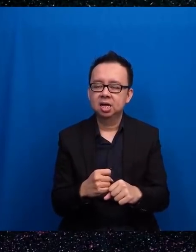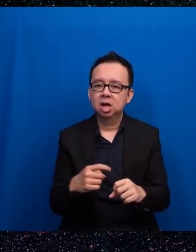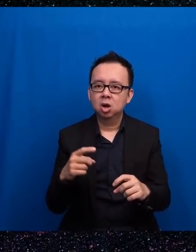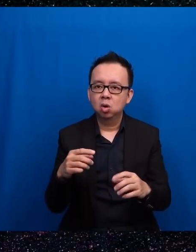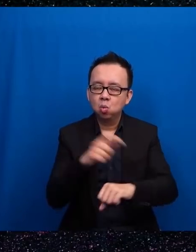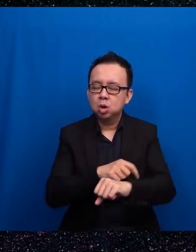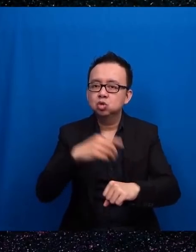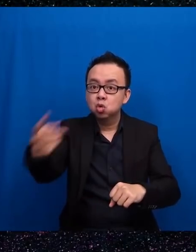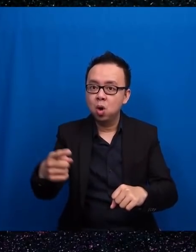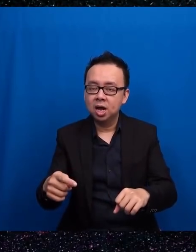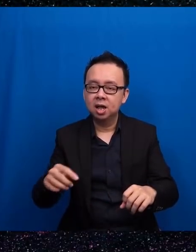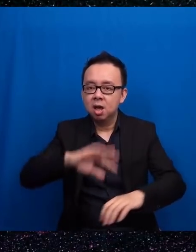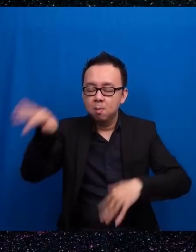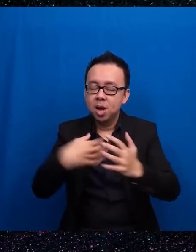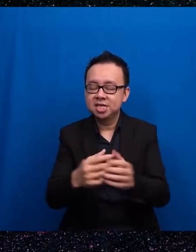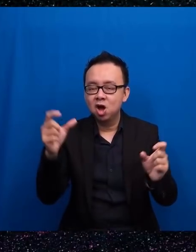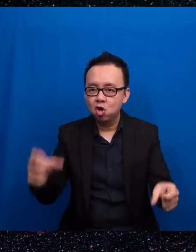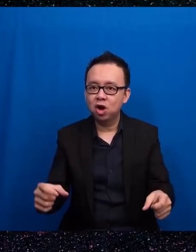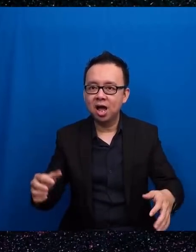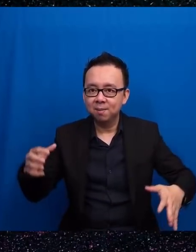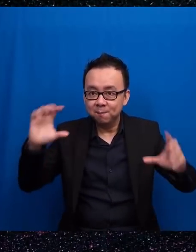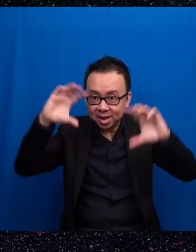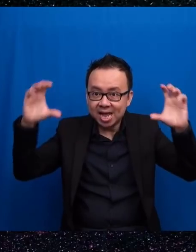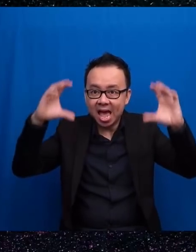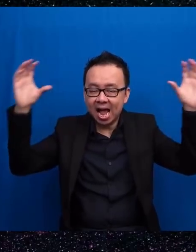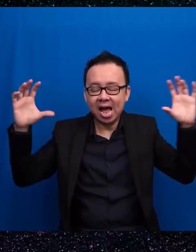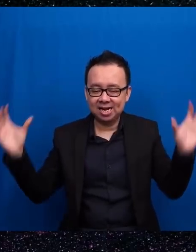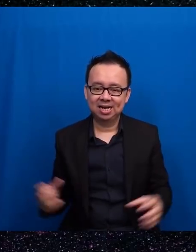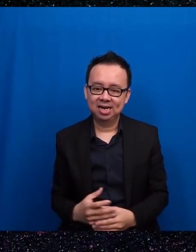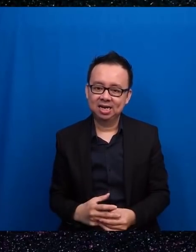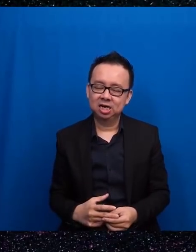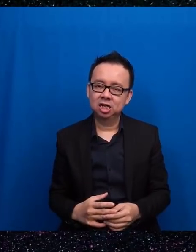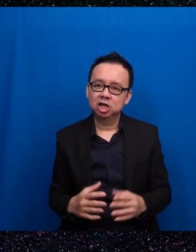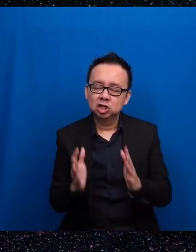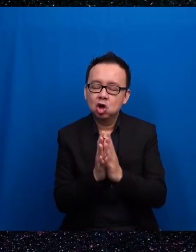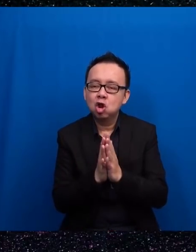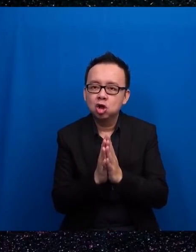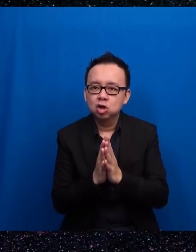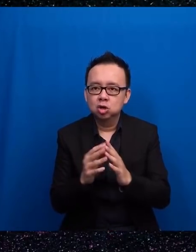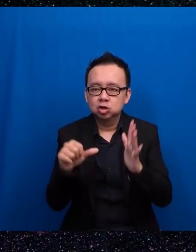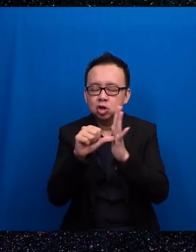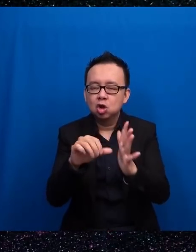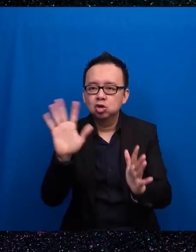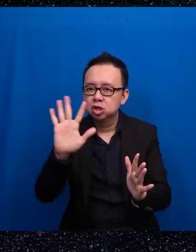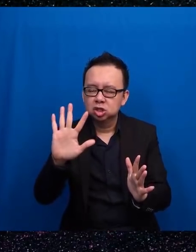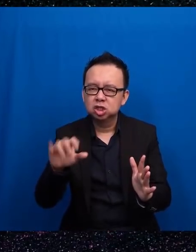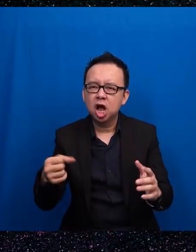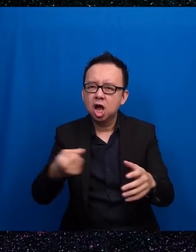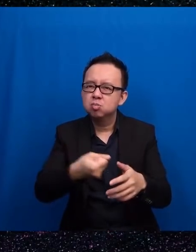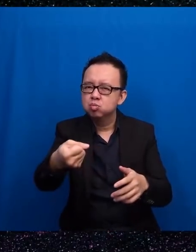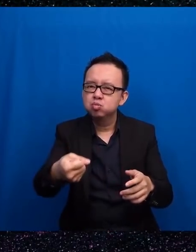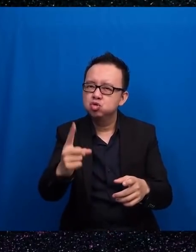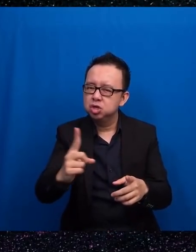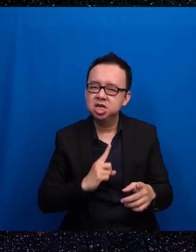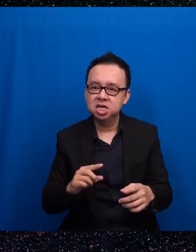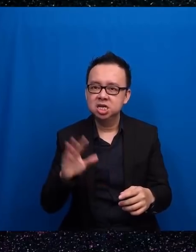merayakan. Jadi siap-siap untuk panen dan tuaian. Please jangan bunuh diri. Please jangan putus asa.